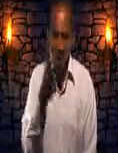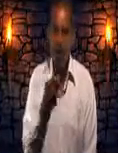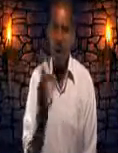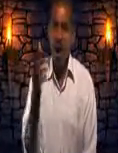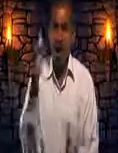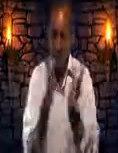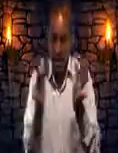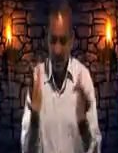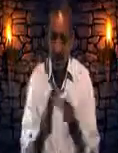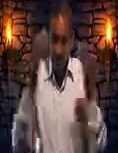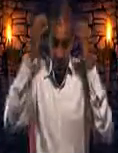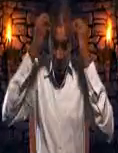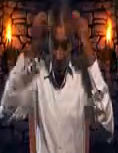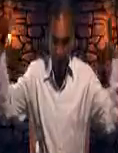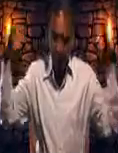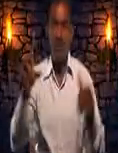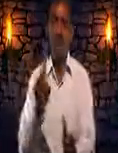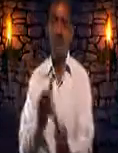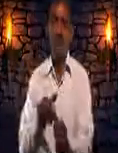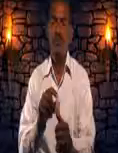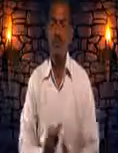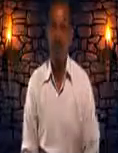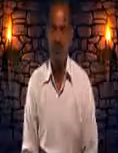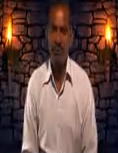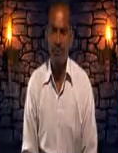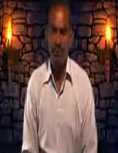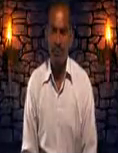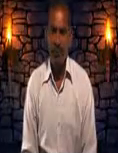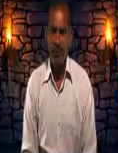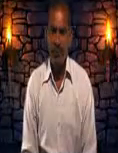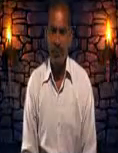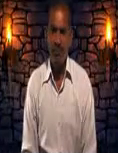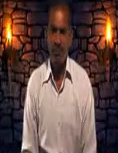அதற்கு அவன், அவர் தீர்க்கதரிசி என்றான்.